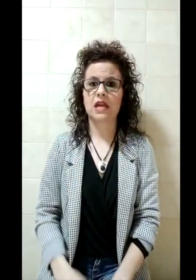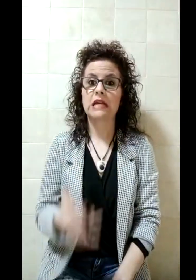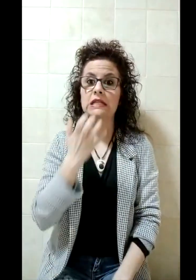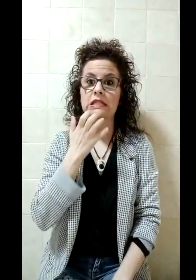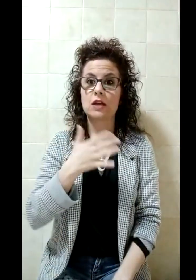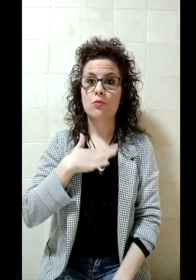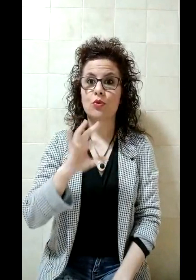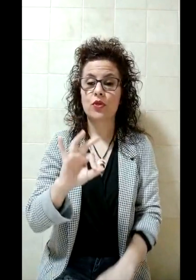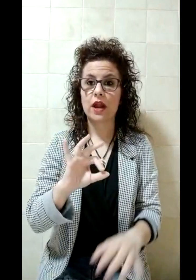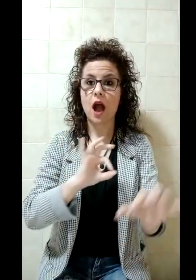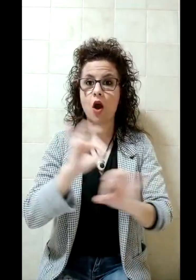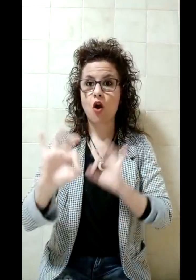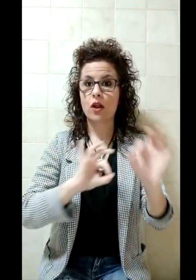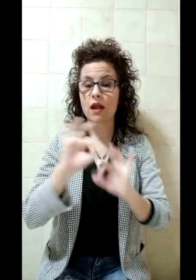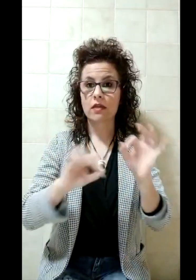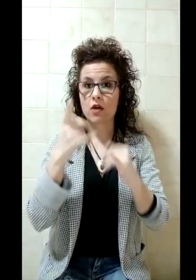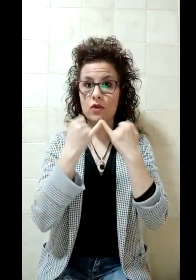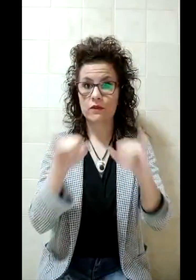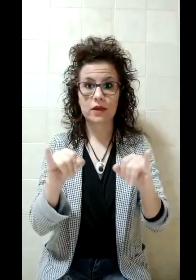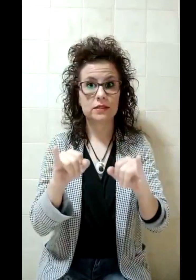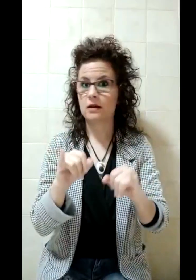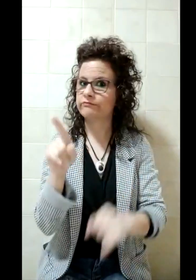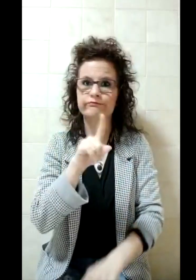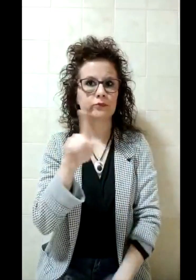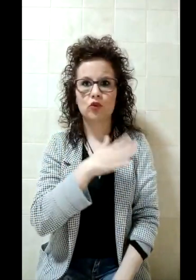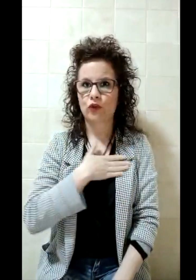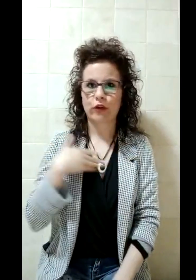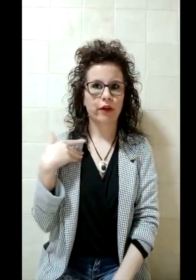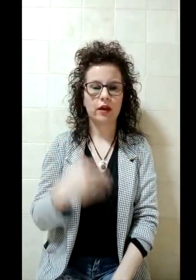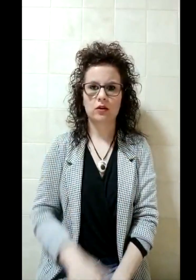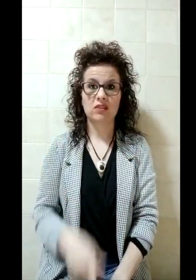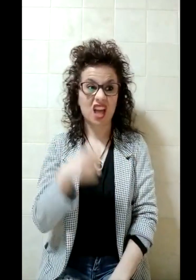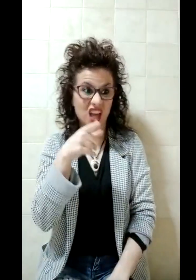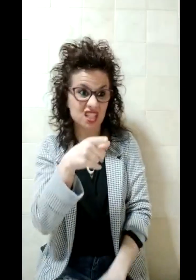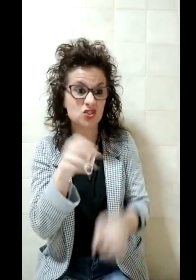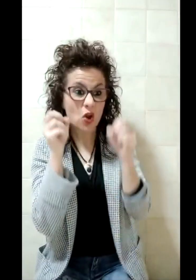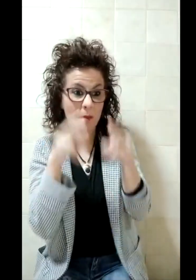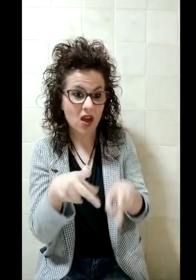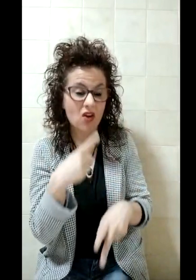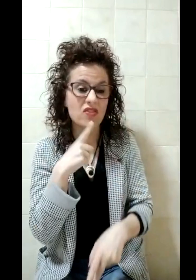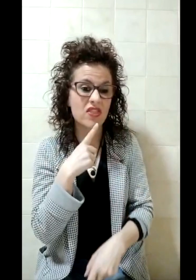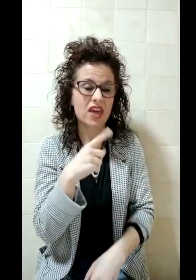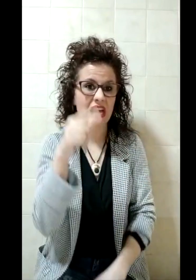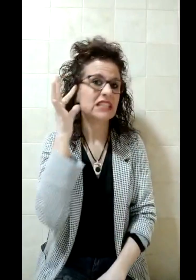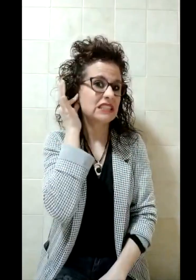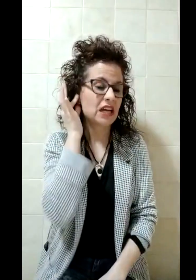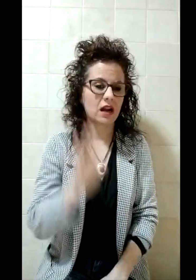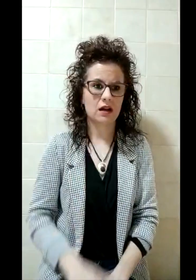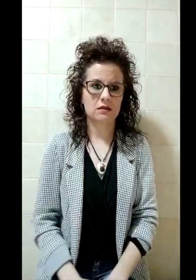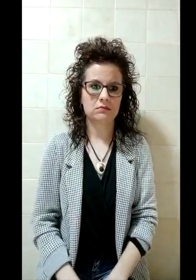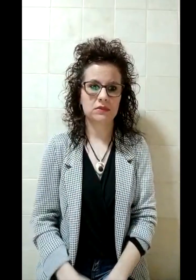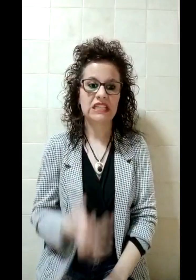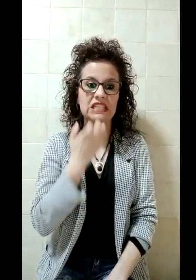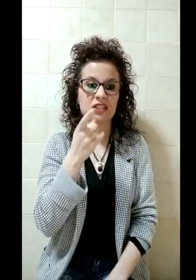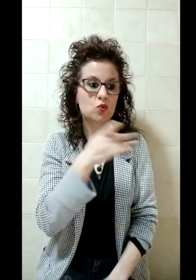si pudiera organizarse una fiesta, no creo que la quisiera». «Eso es lo peor», dijo Sara. «Ni siquiera desear el